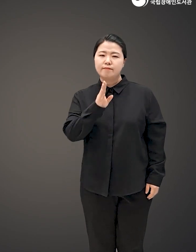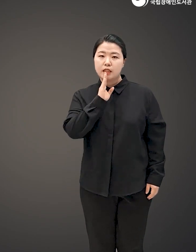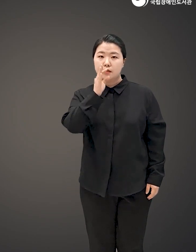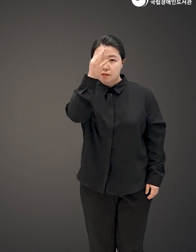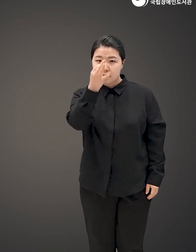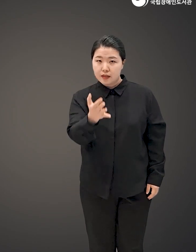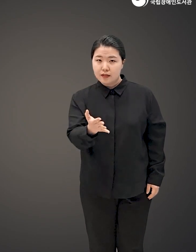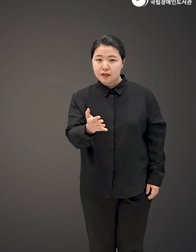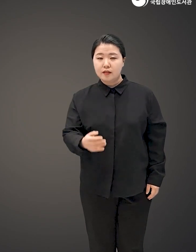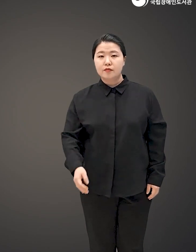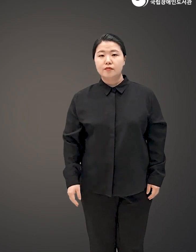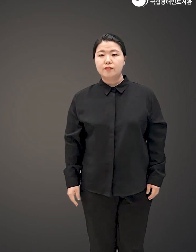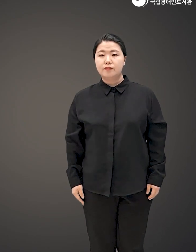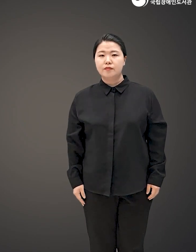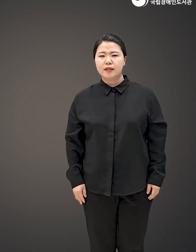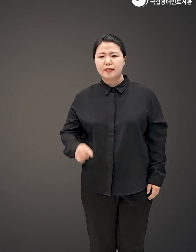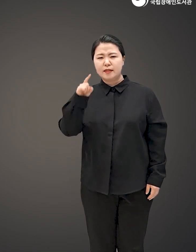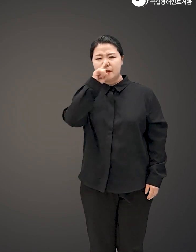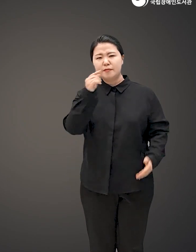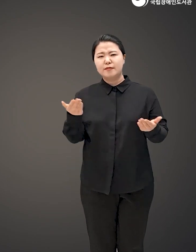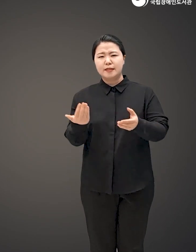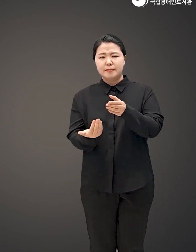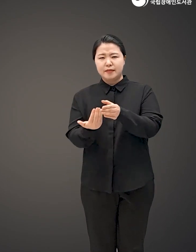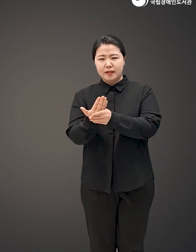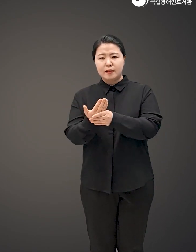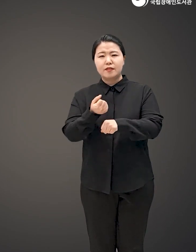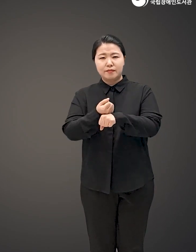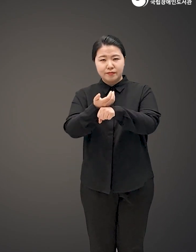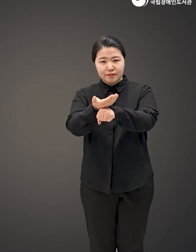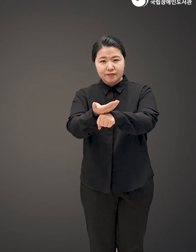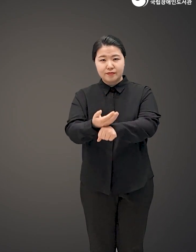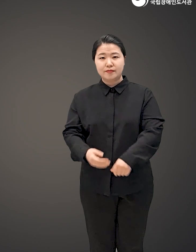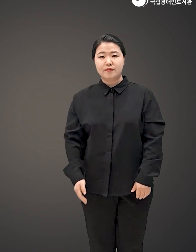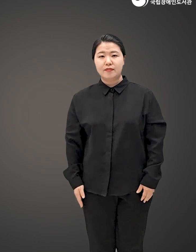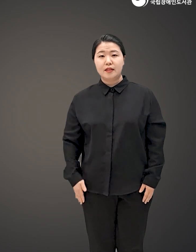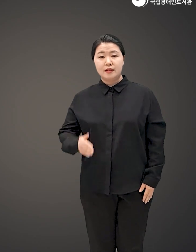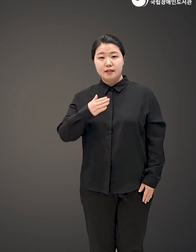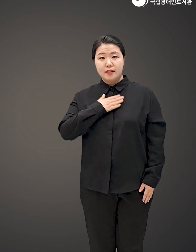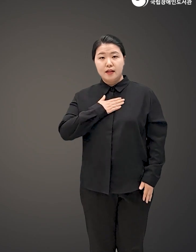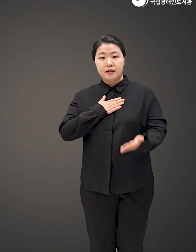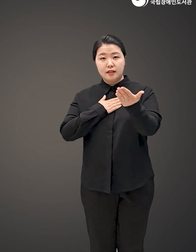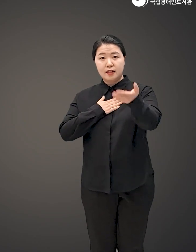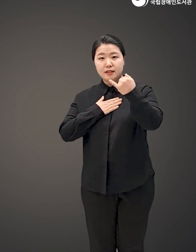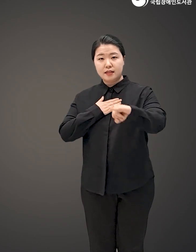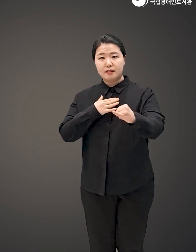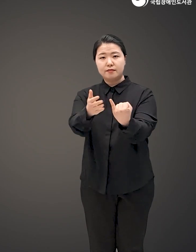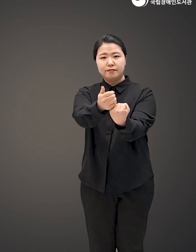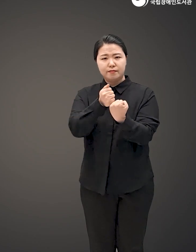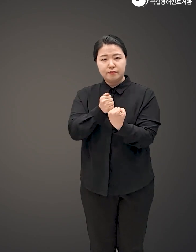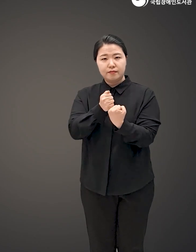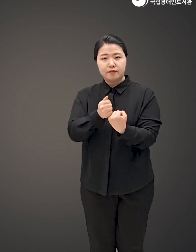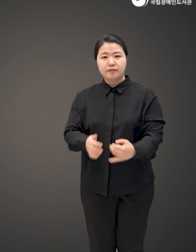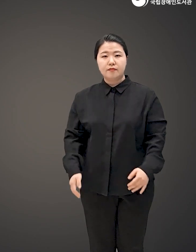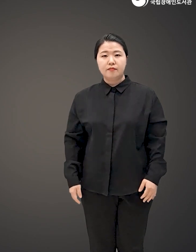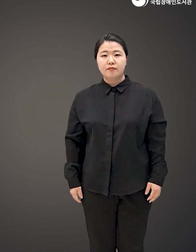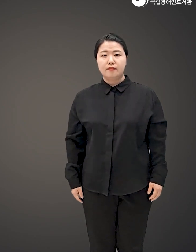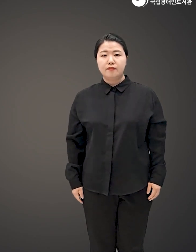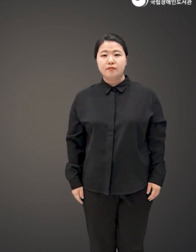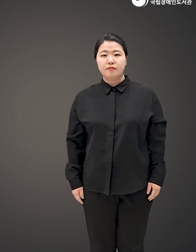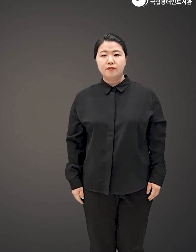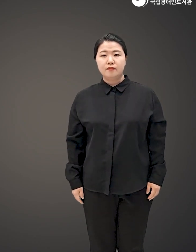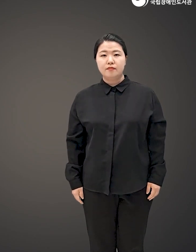정말 미안해요, 레이철. 끔찍한 소식이 있어요. 내가 당신 딸을 납치했어요.